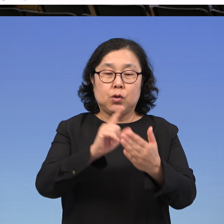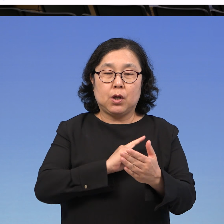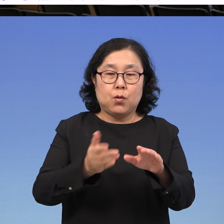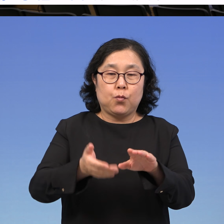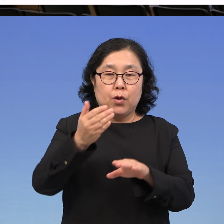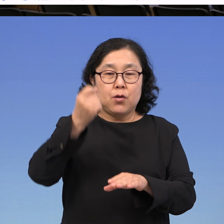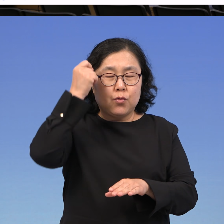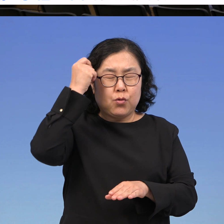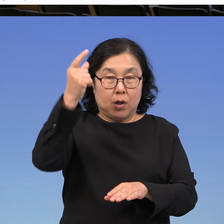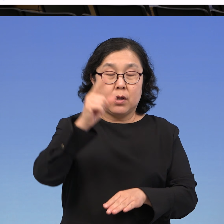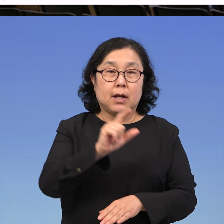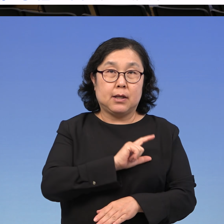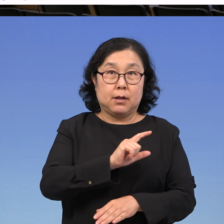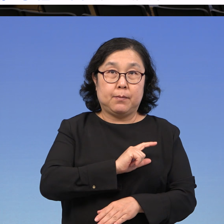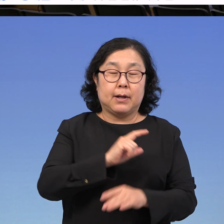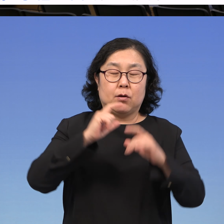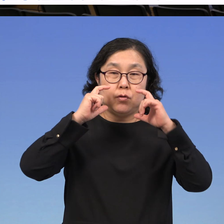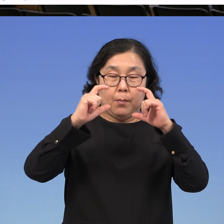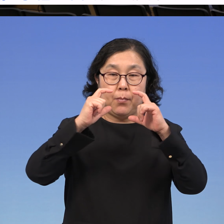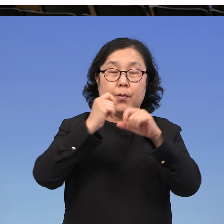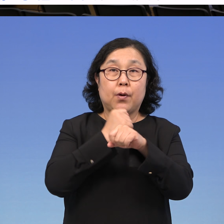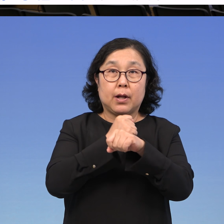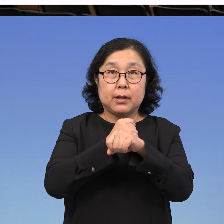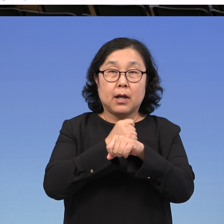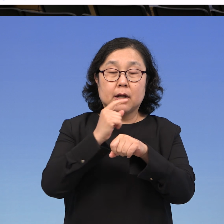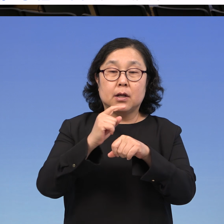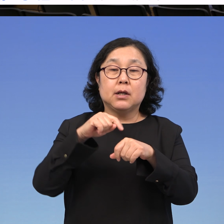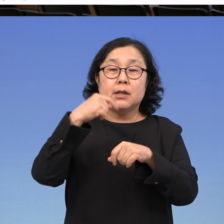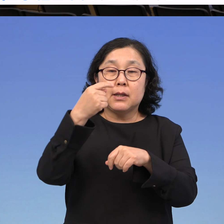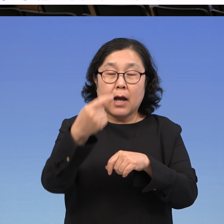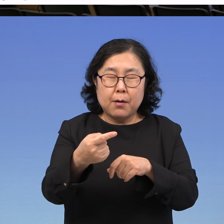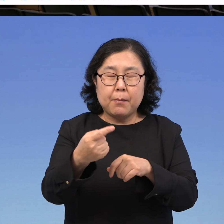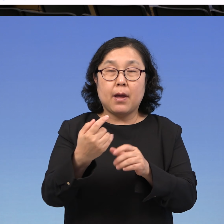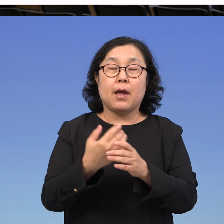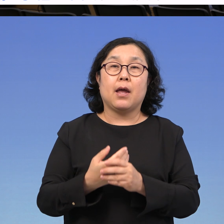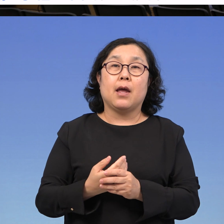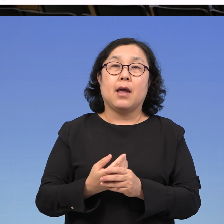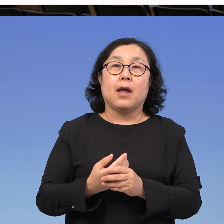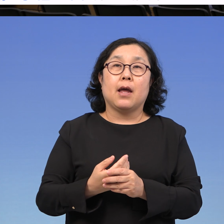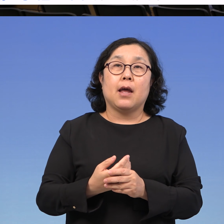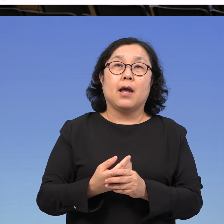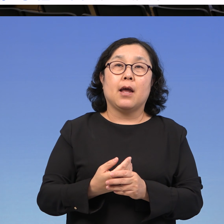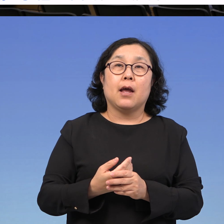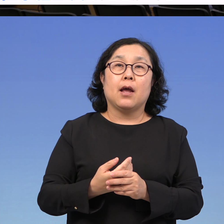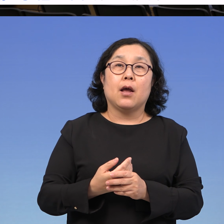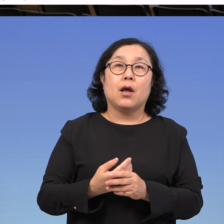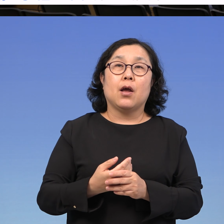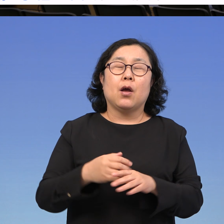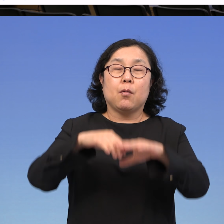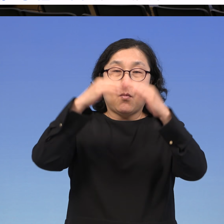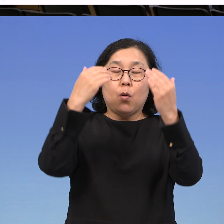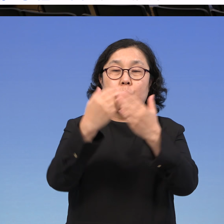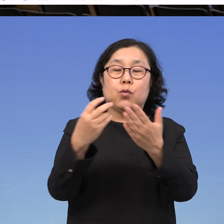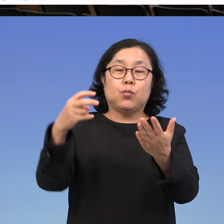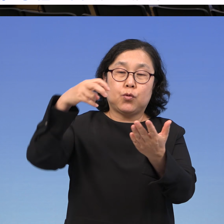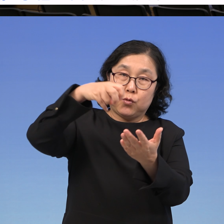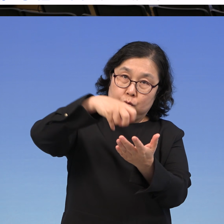뛰어난 이름 이라는 그 놀라운 선포를 하는데요 그 선포 다음에 일어나는 가사를 어떻게 나옵니까 모두